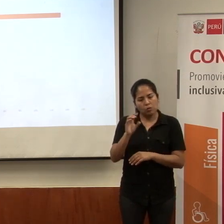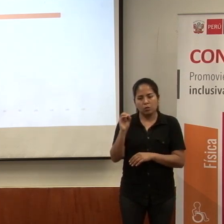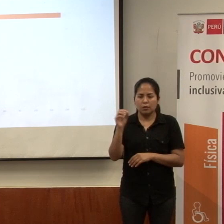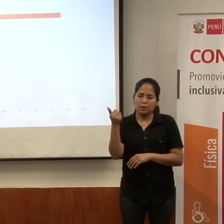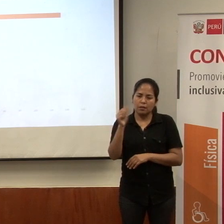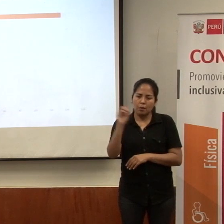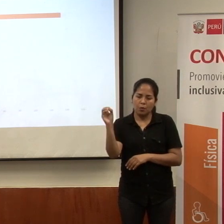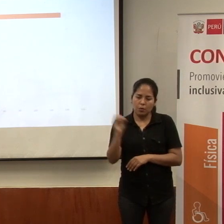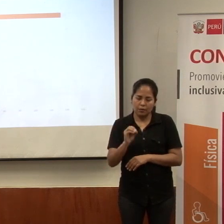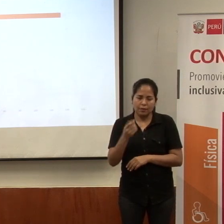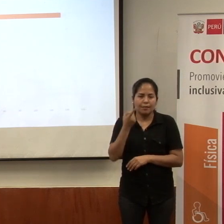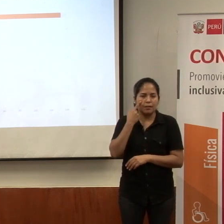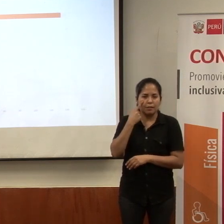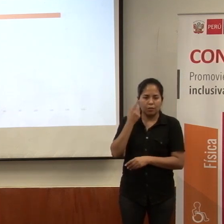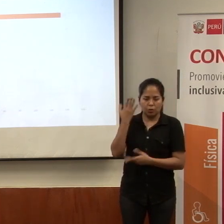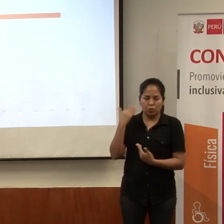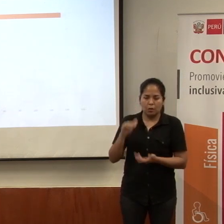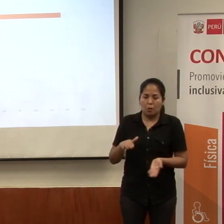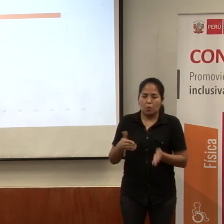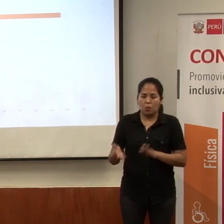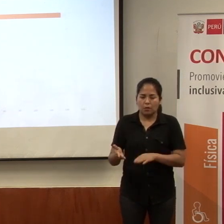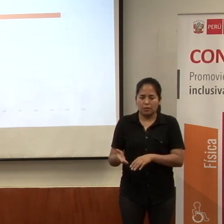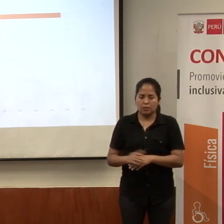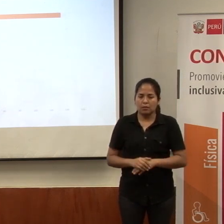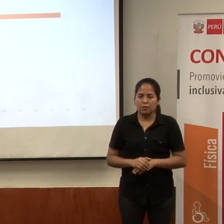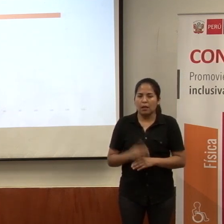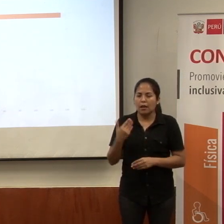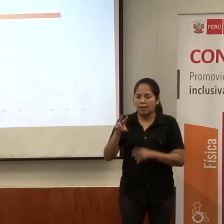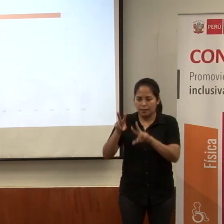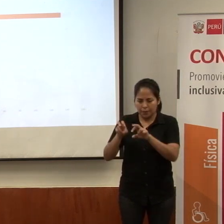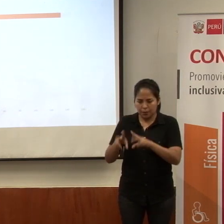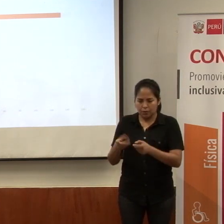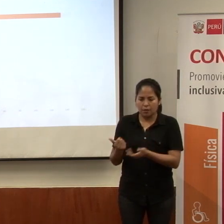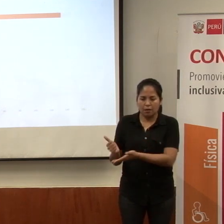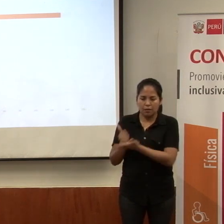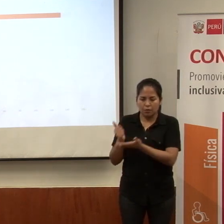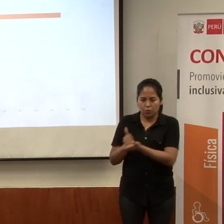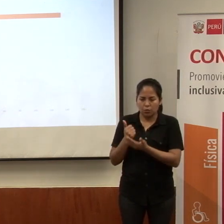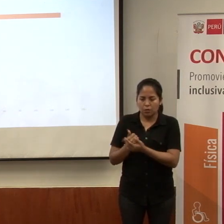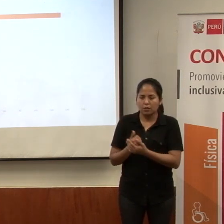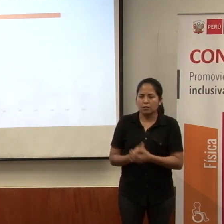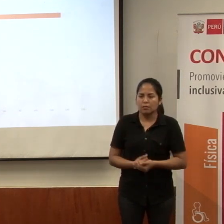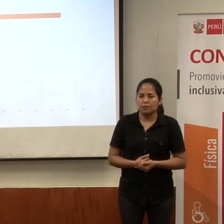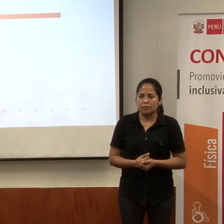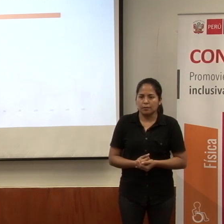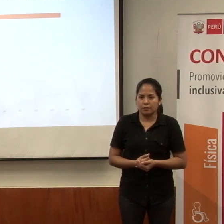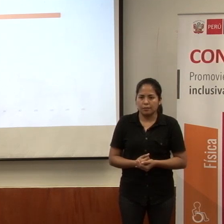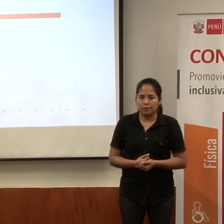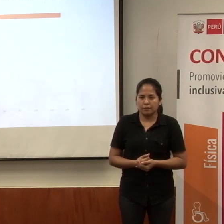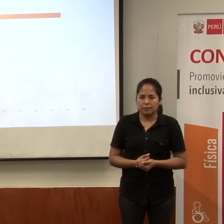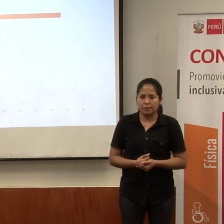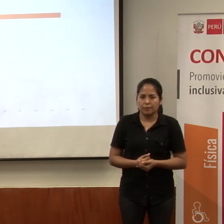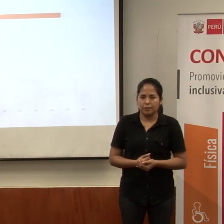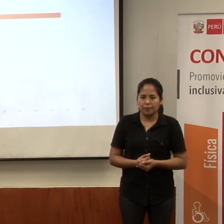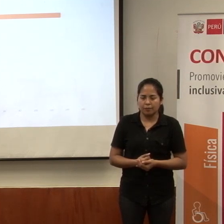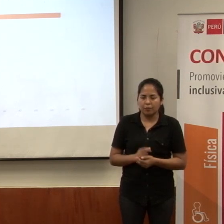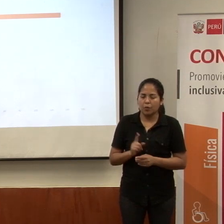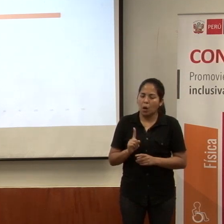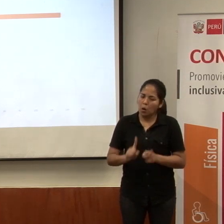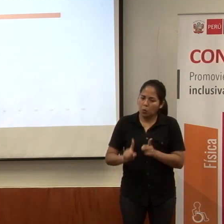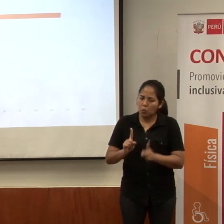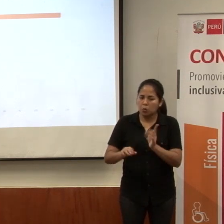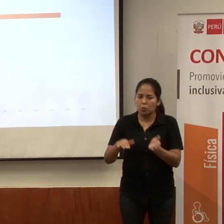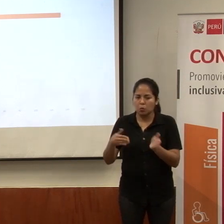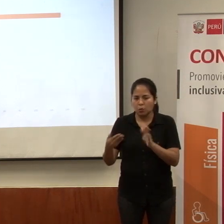10% de las causas de mortalidad infantil. Es decir, empiezan a aparecer. Y por supuesto, esos son los que mueren. pero la mayoría sobreviven y